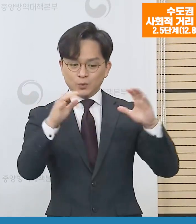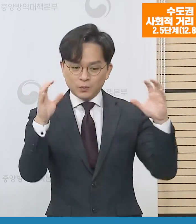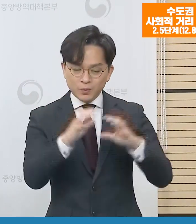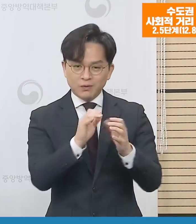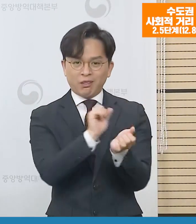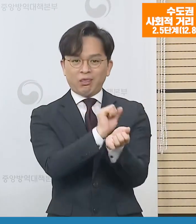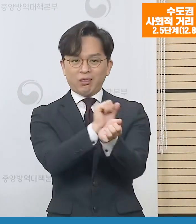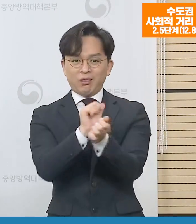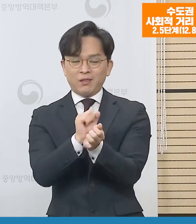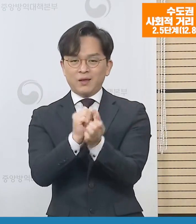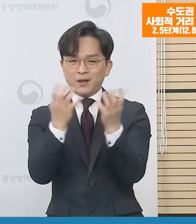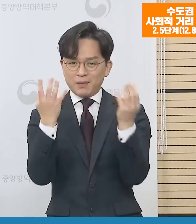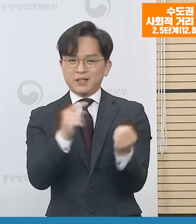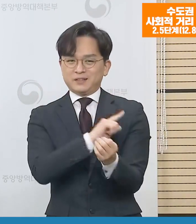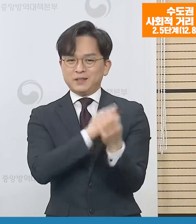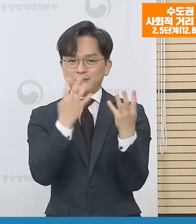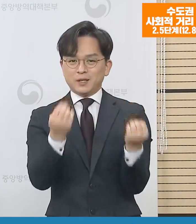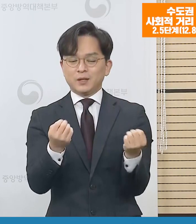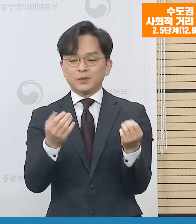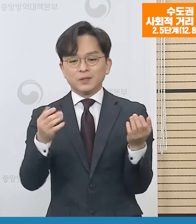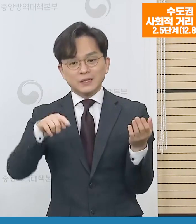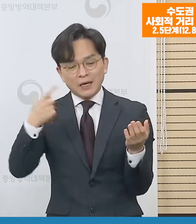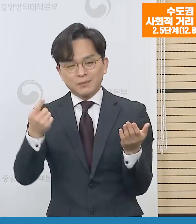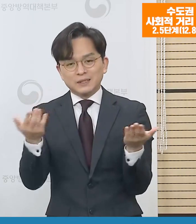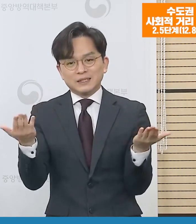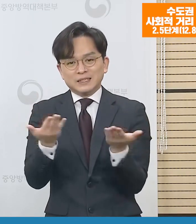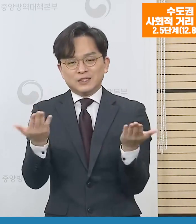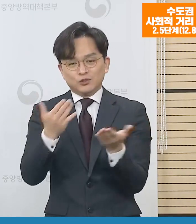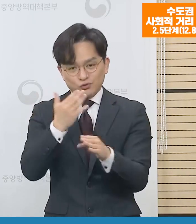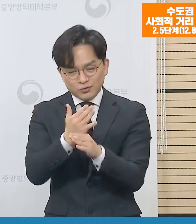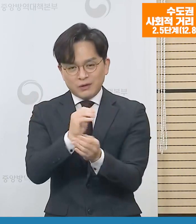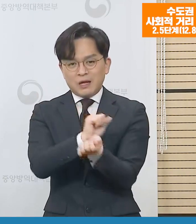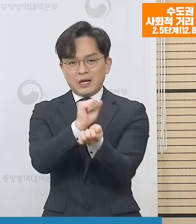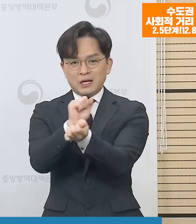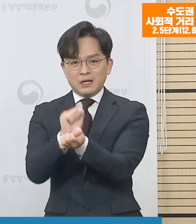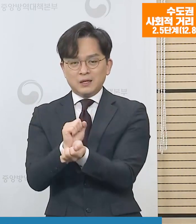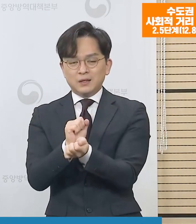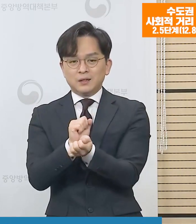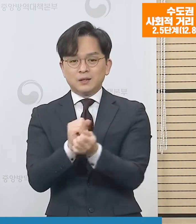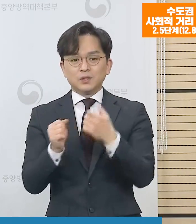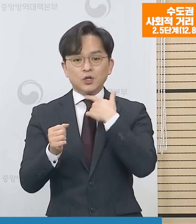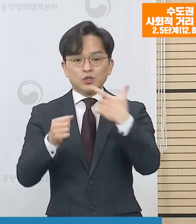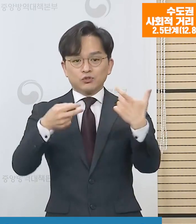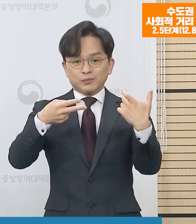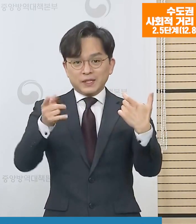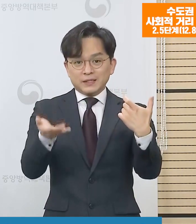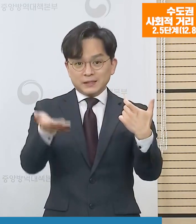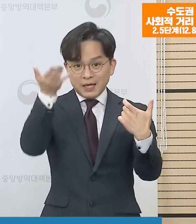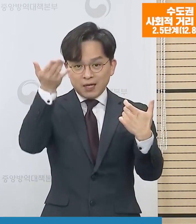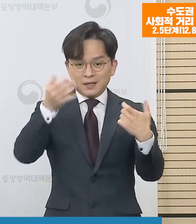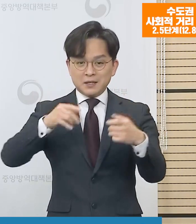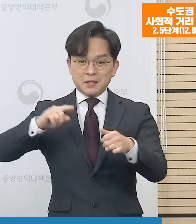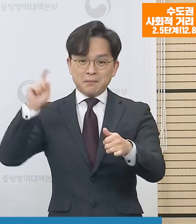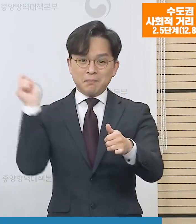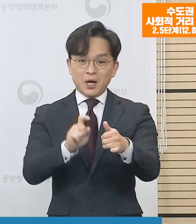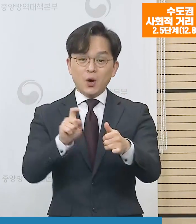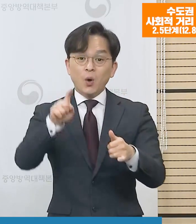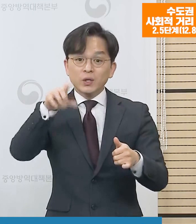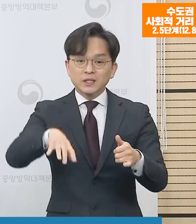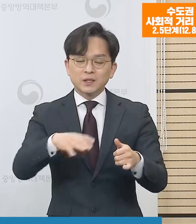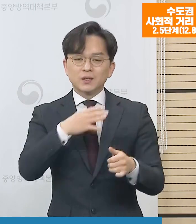많았고 그 다음으로는 직장에서의 발병이 많은 상황이었습니다. 60세 이상은 확연하게